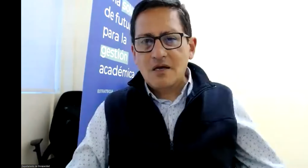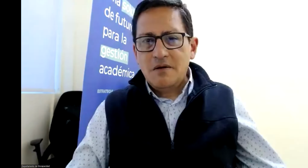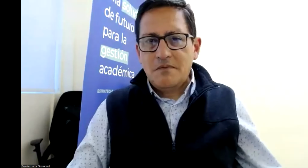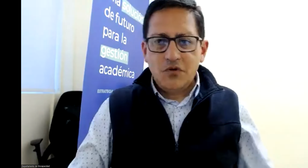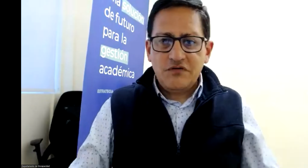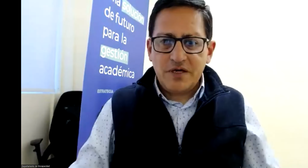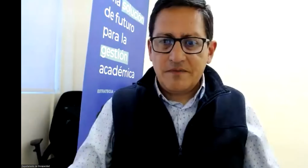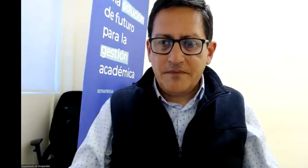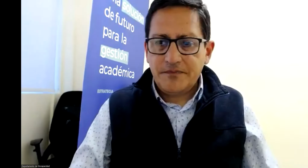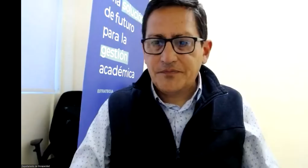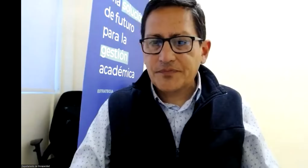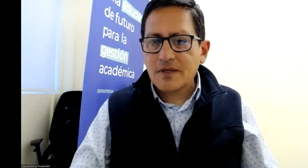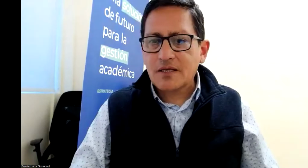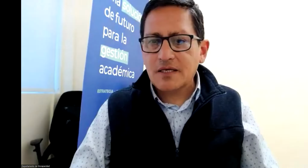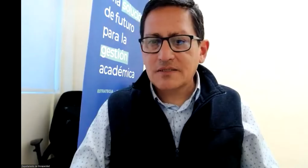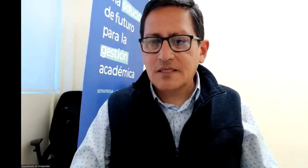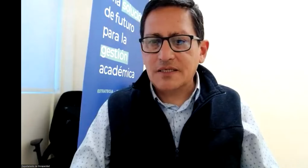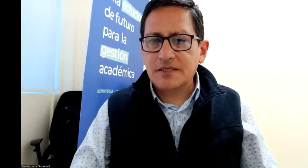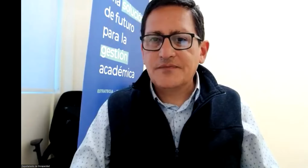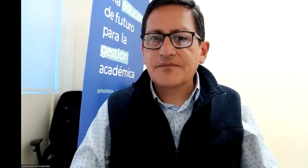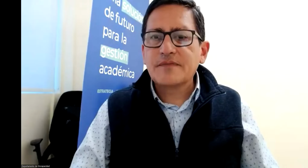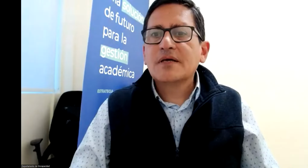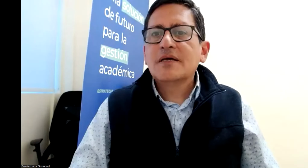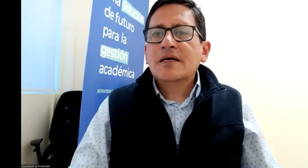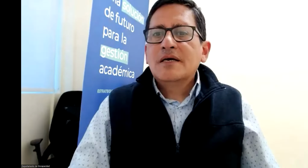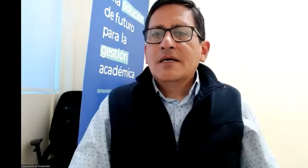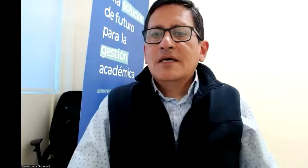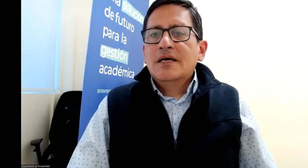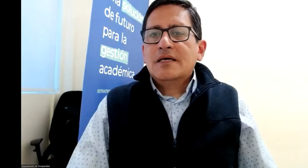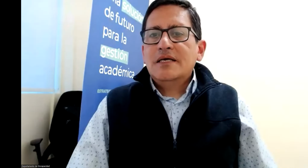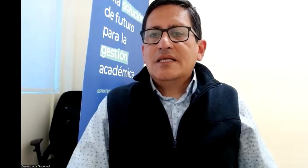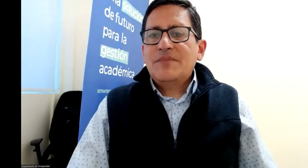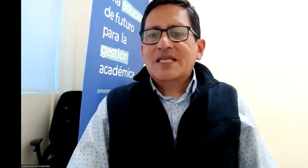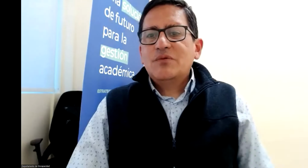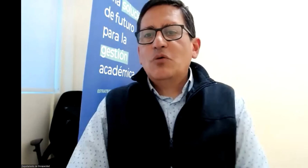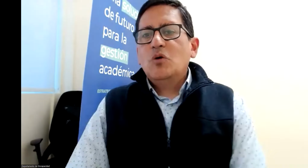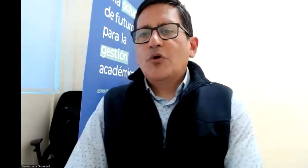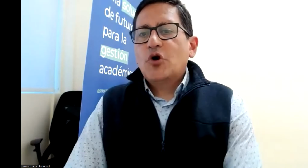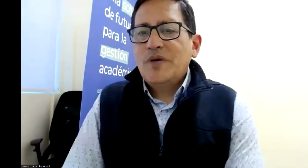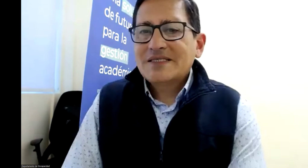muy bien excelente y también tenemos algunos pronombres